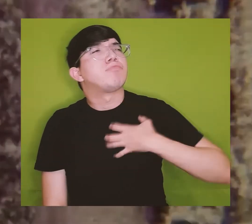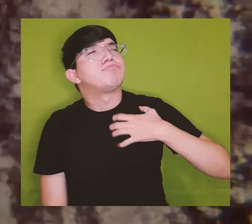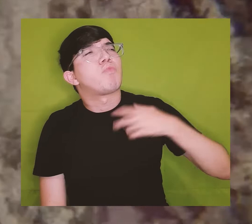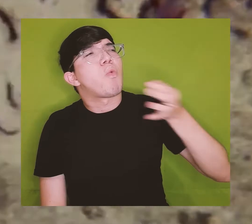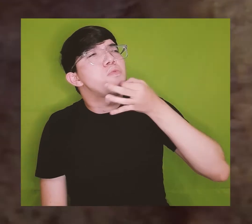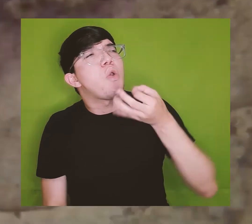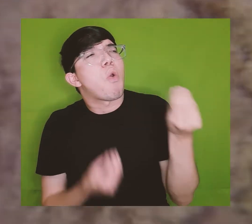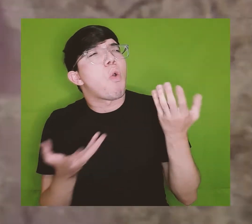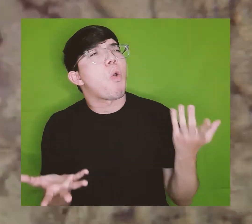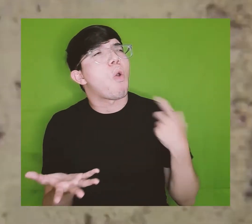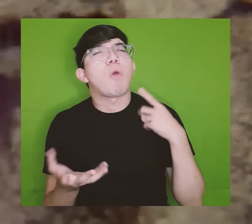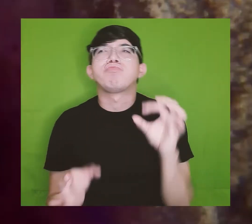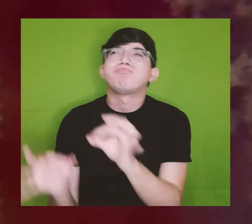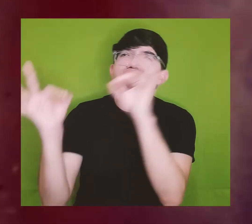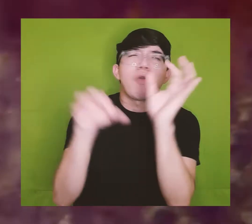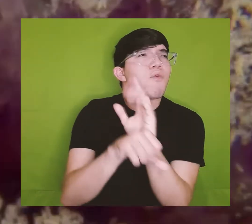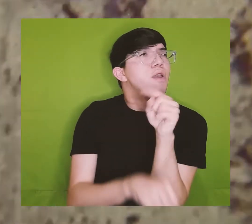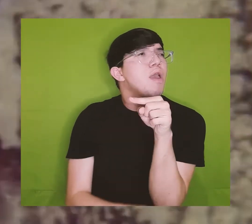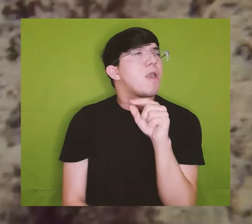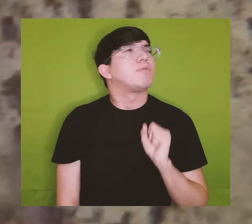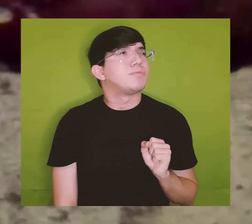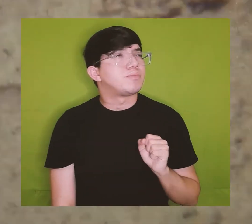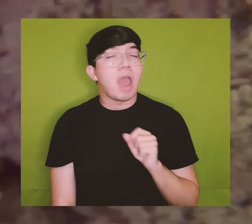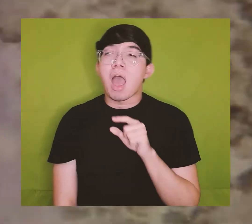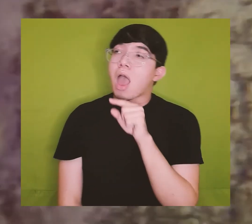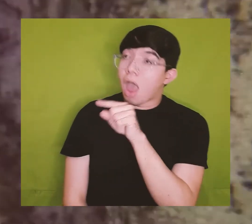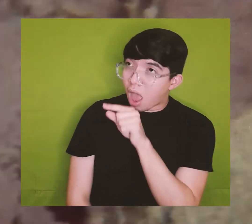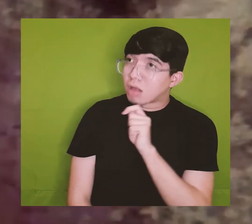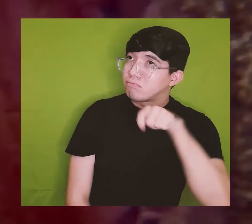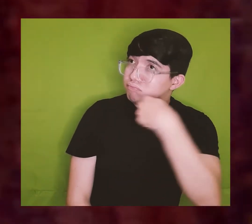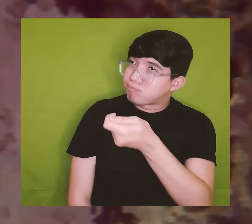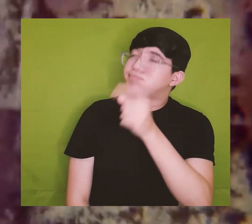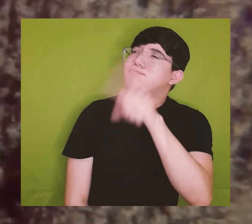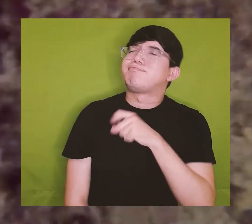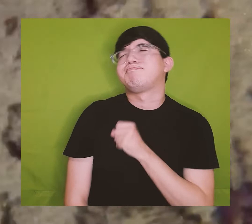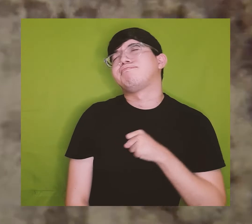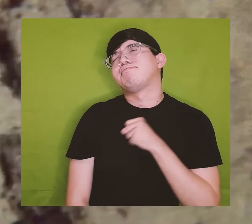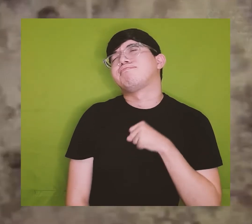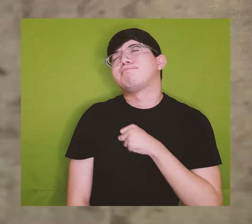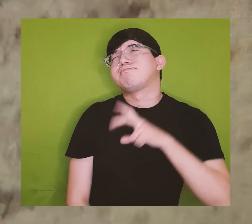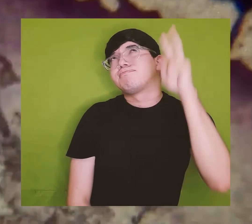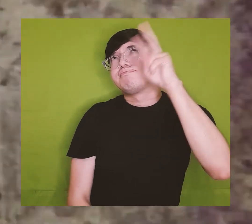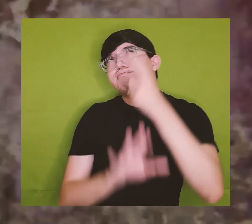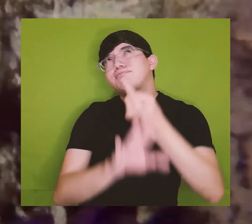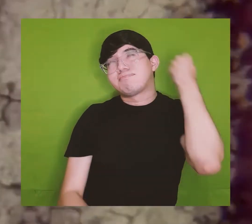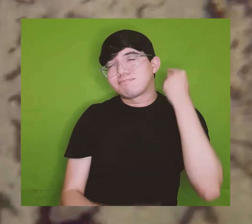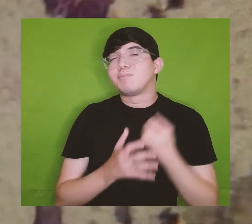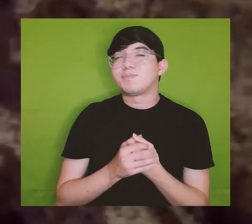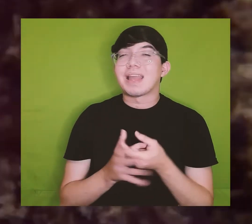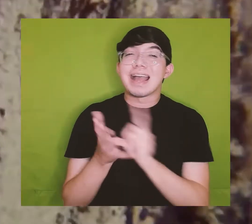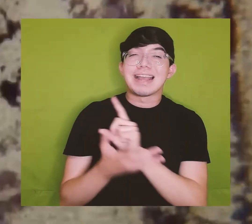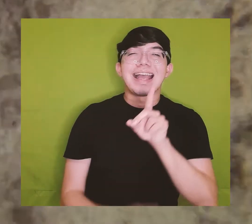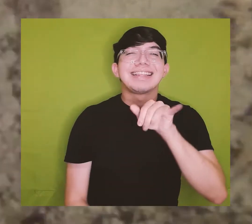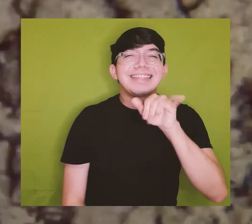acho que a palavra que define esse filme é nostalgia, sabe? Eu tava conversando com a Dani vindo pra cá, né? Que a gente